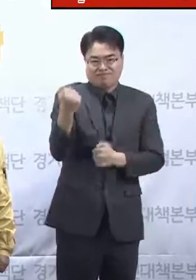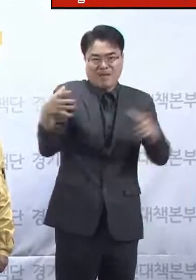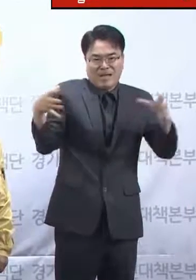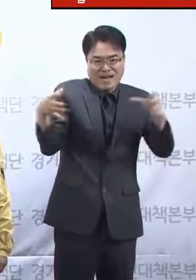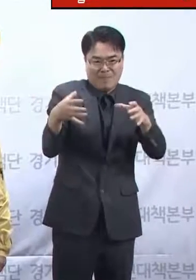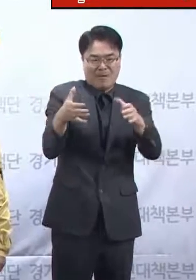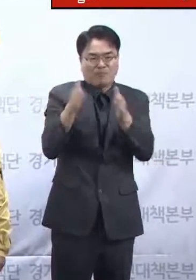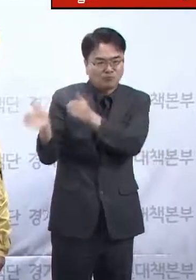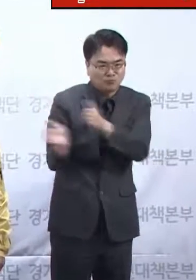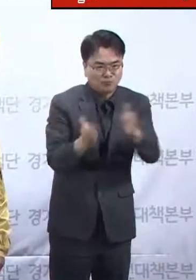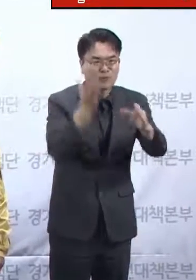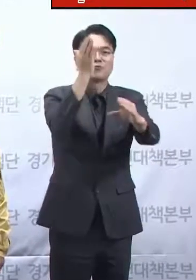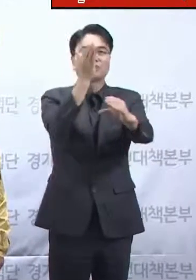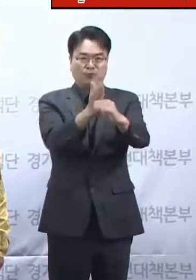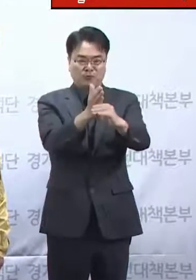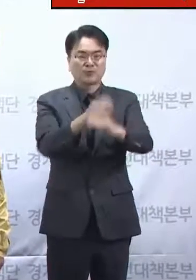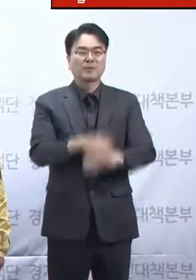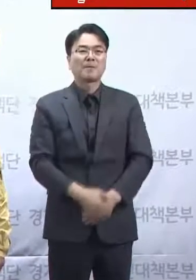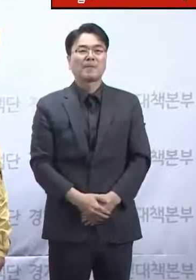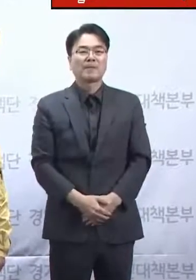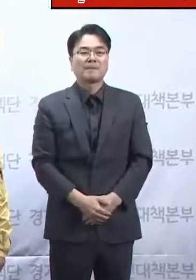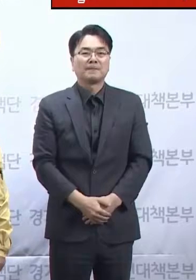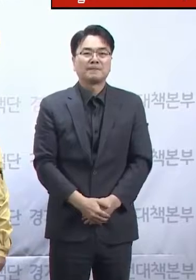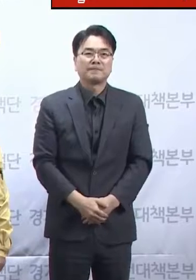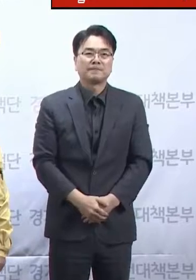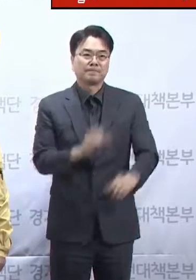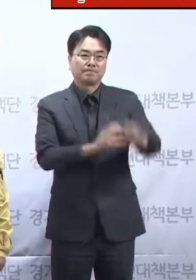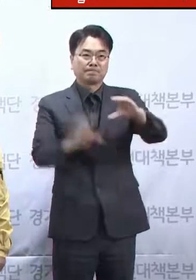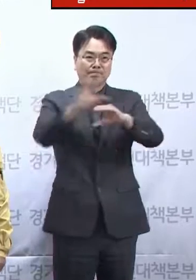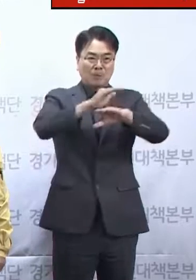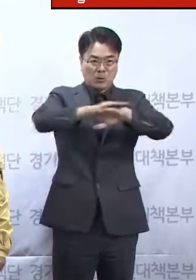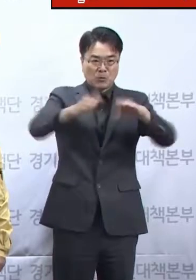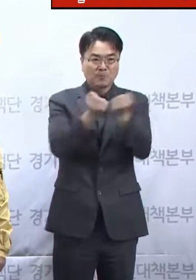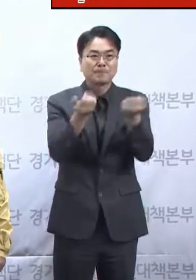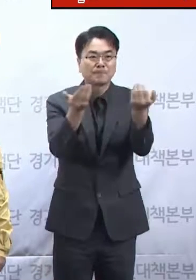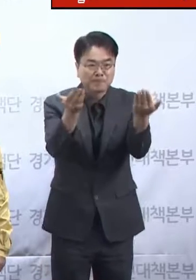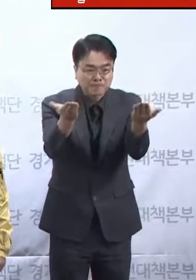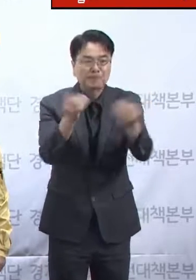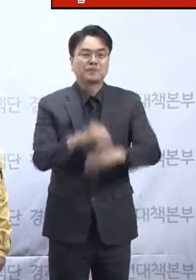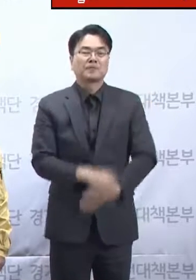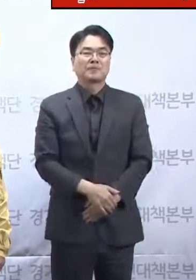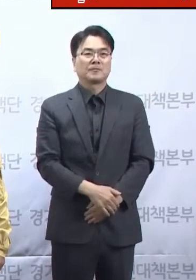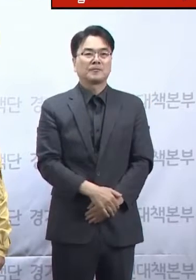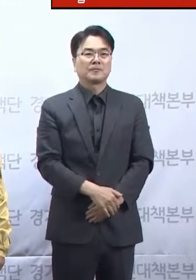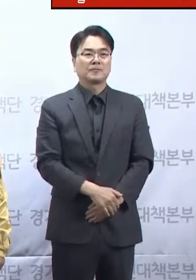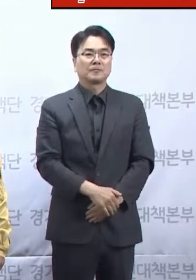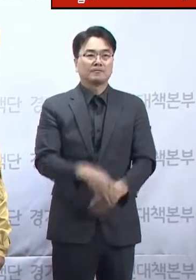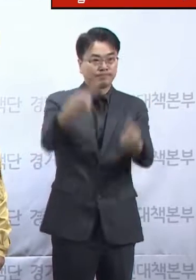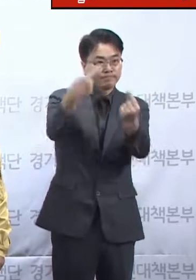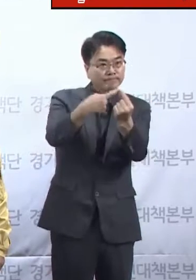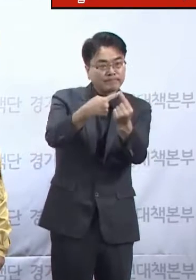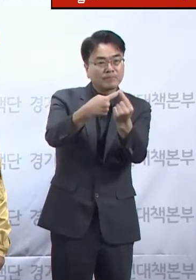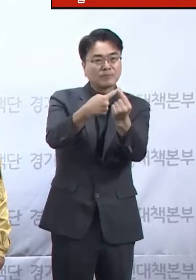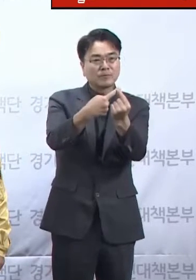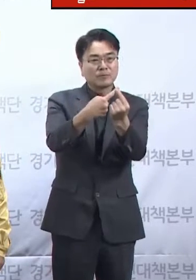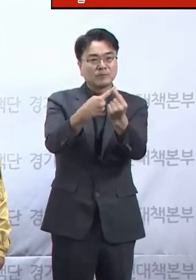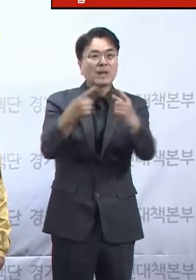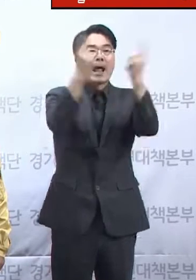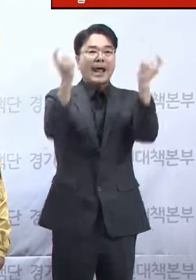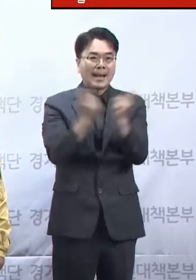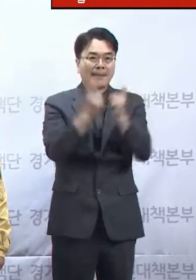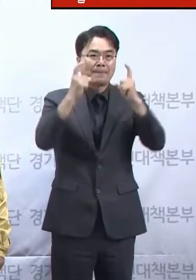대응 체계를 마련했습니다. 추가 조치를 말씀드리겠습니다. 첫째, 개인